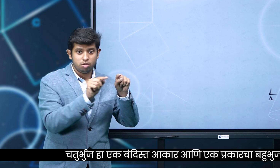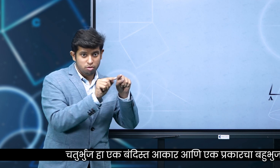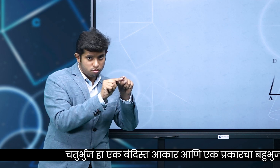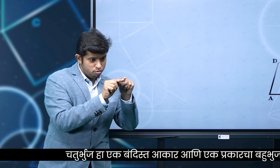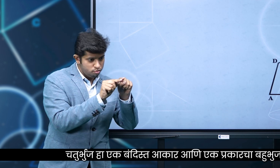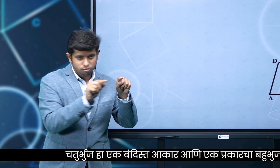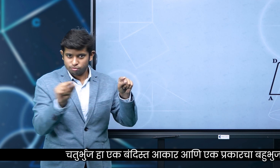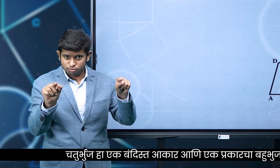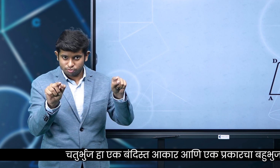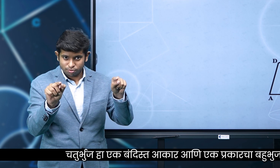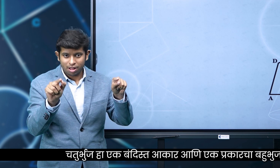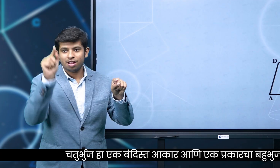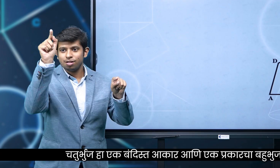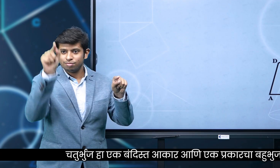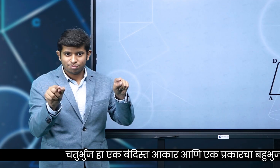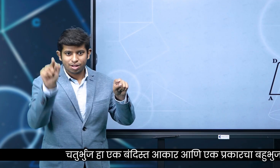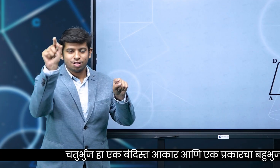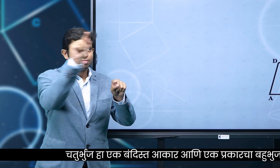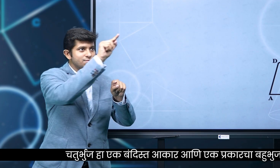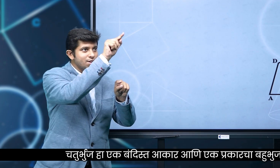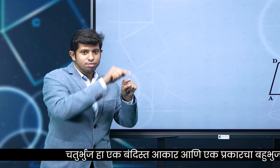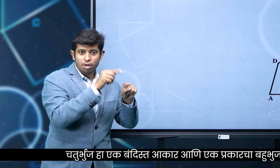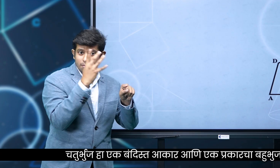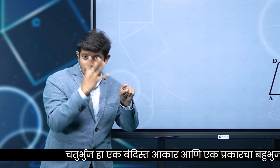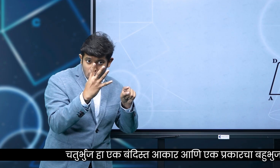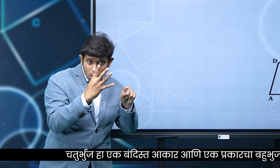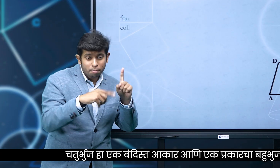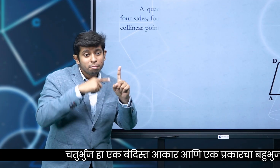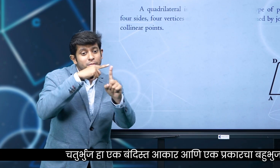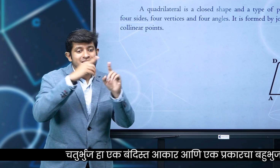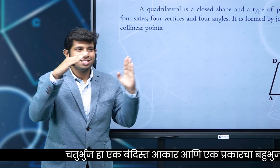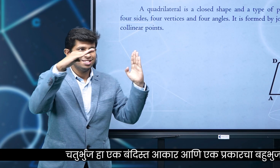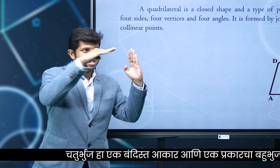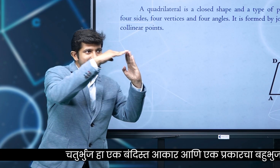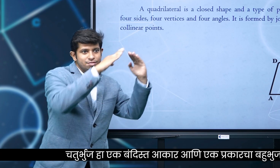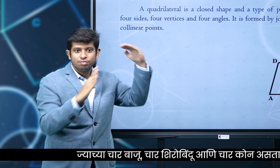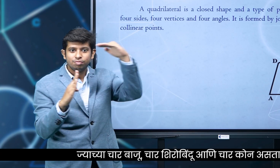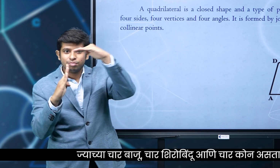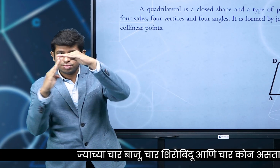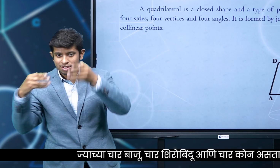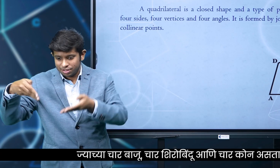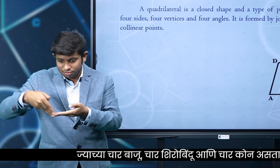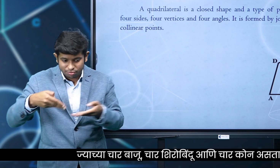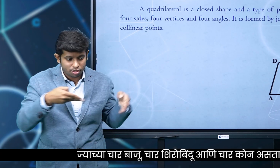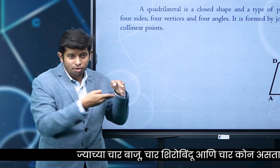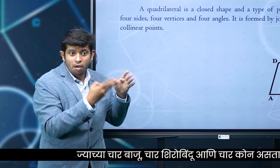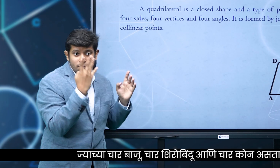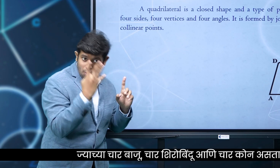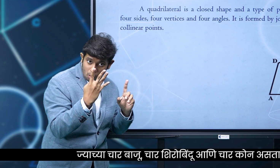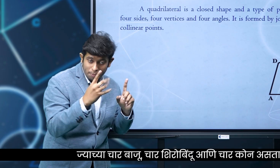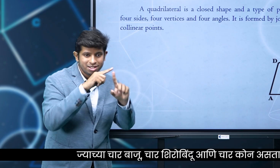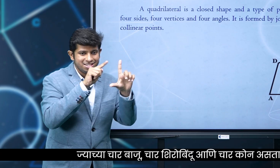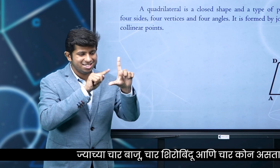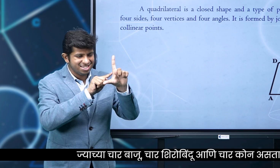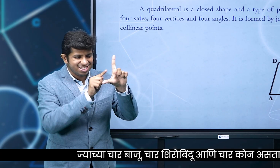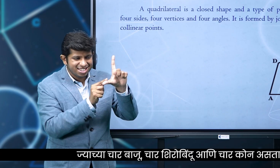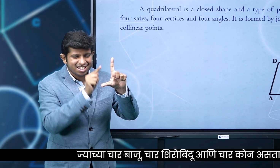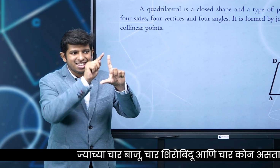चतुर्भुज हा एक बंदिस्त आकार आणि एक प्रकारचा बहुभुज आहे, ज्याच्या चार बाजू, चार शिरोबिंदू आणि चार